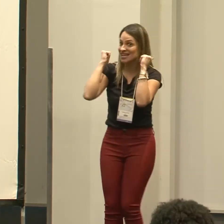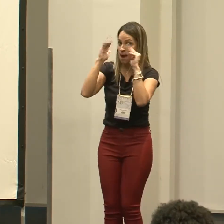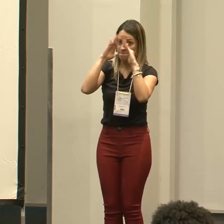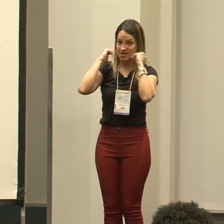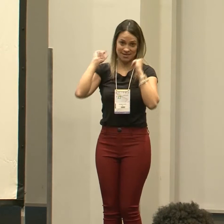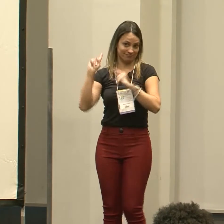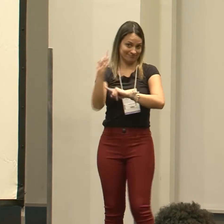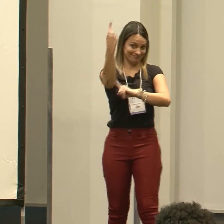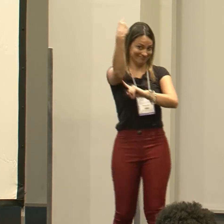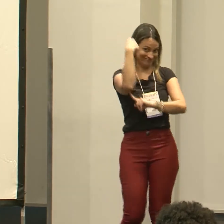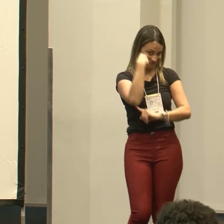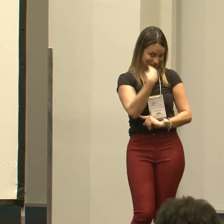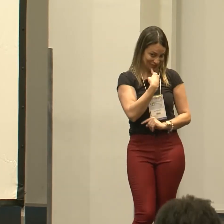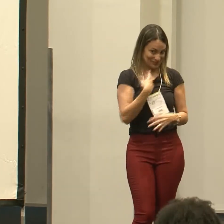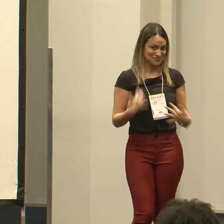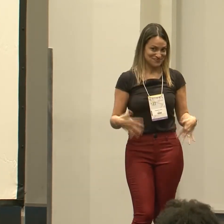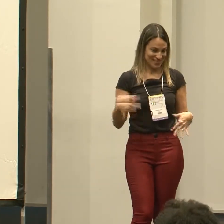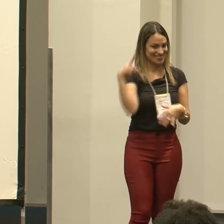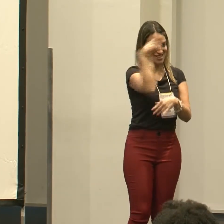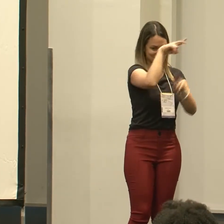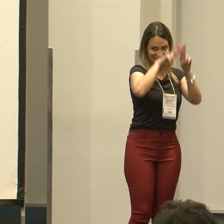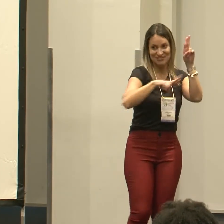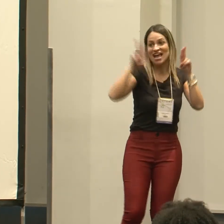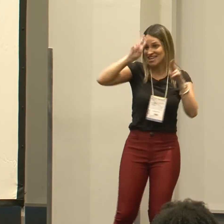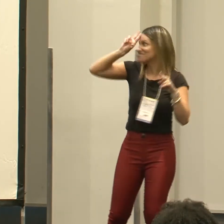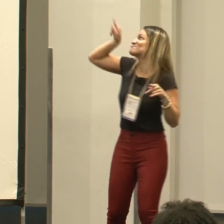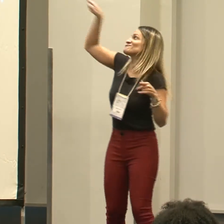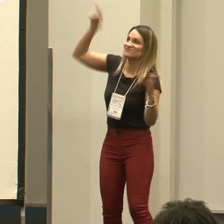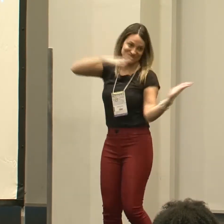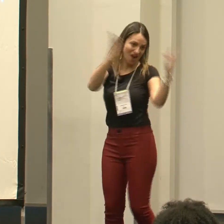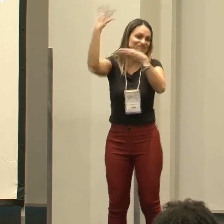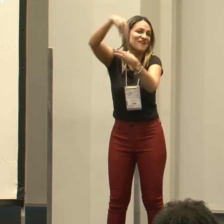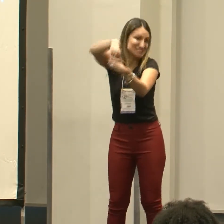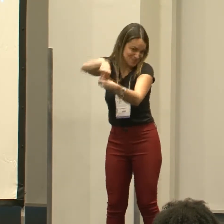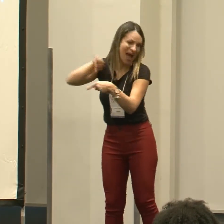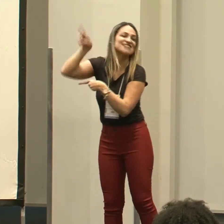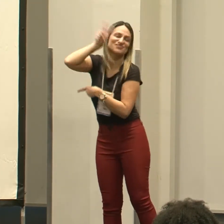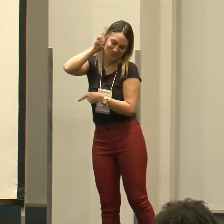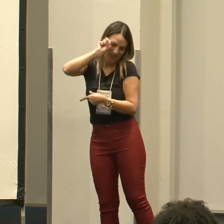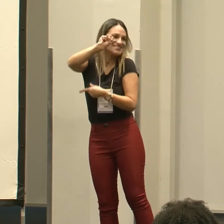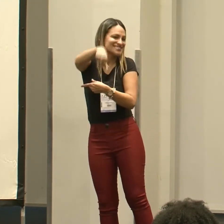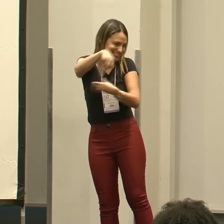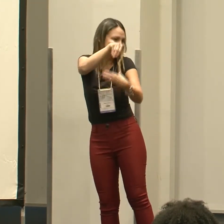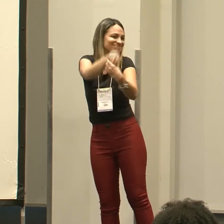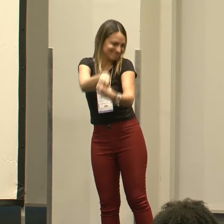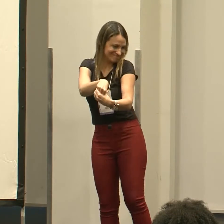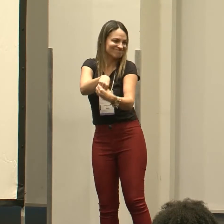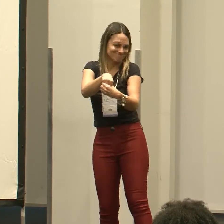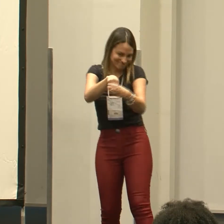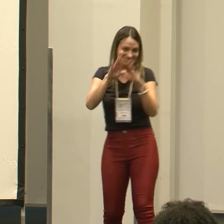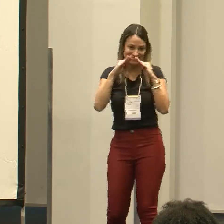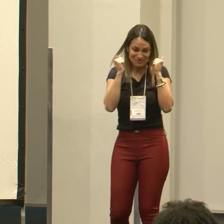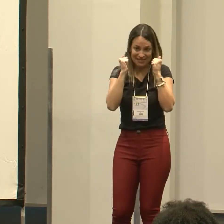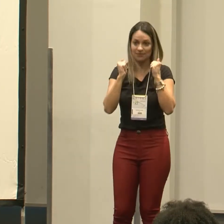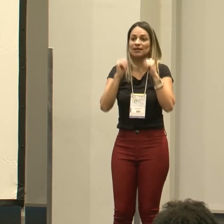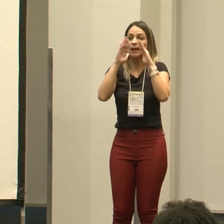Santos, Mirna Salermo, que foi a primeira professora surda da UFRJ, eu vou falar sobre ela está na história da Libras, sim,